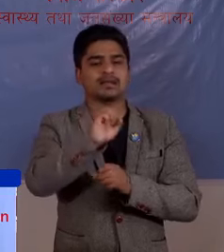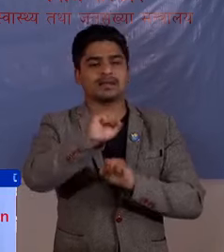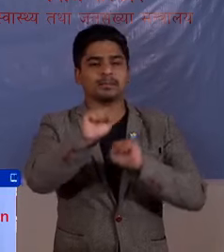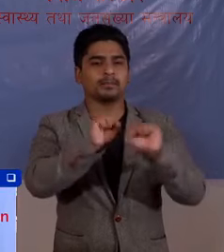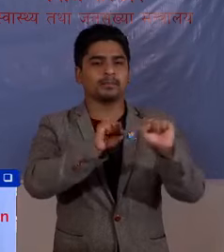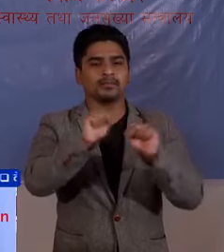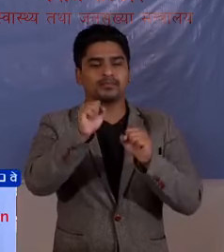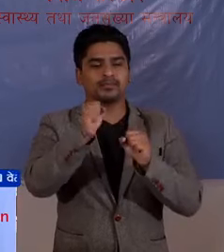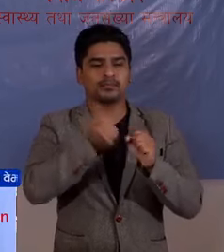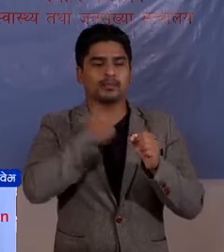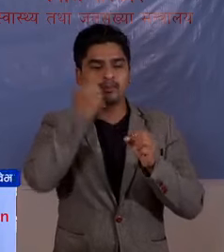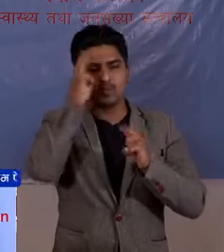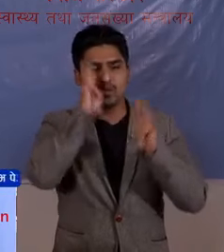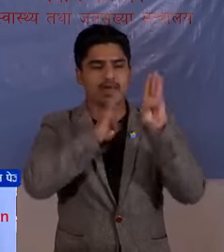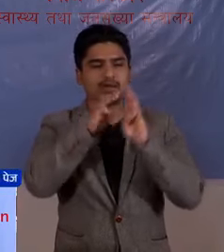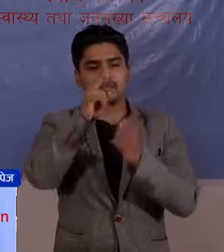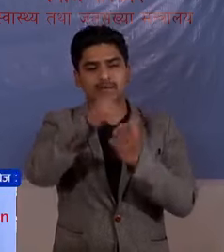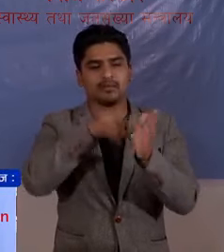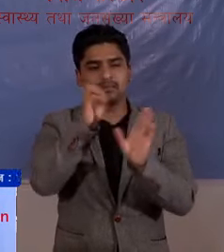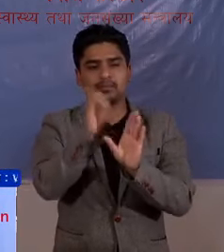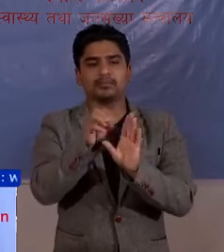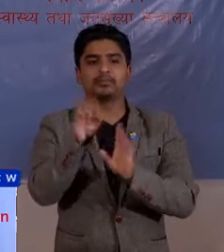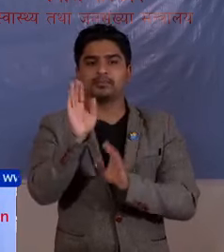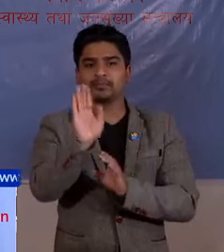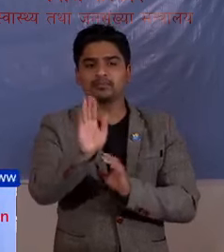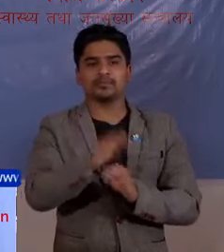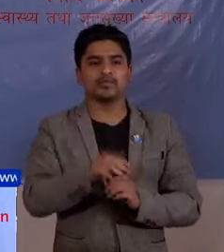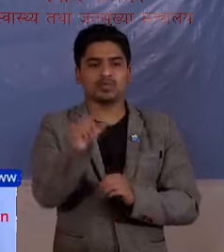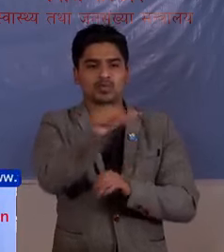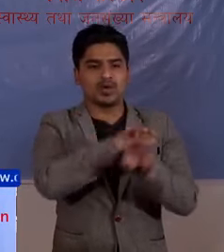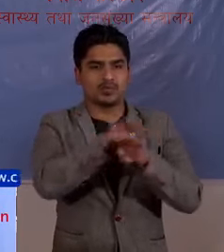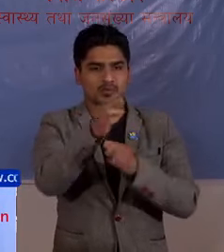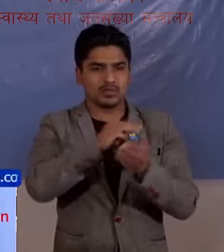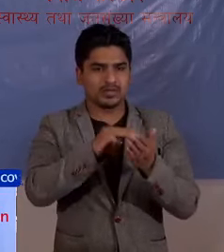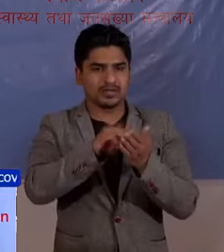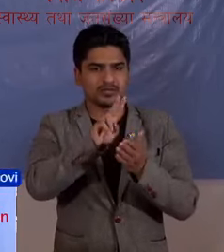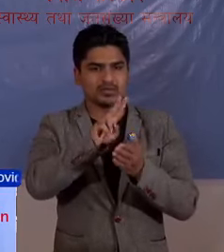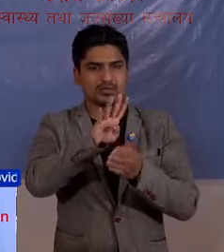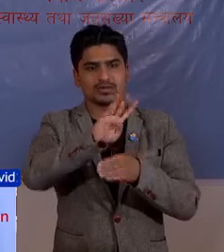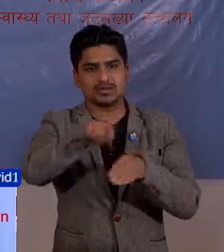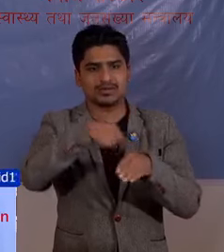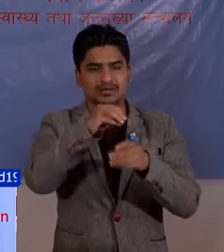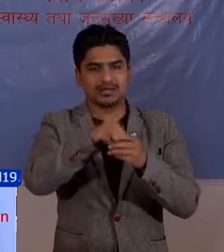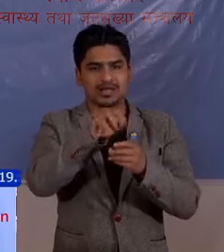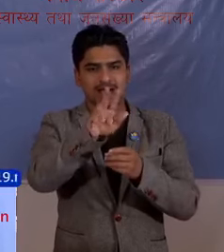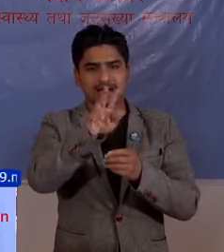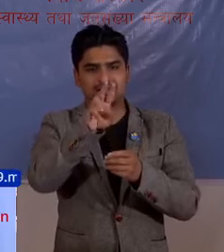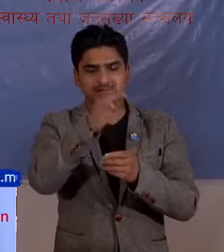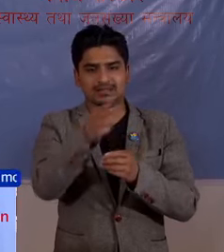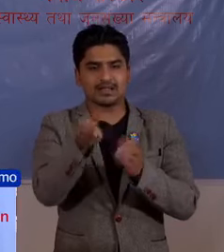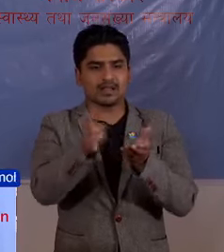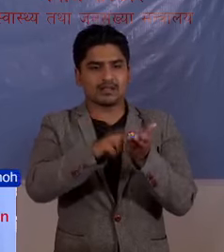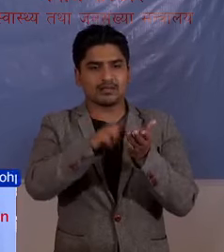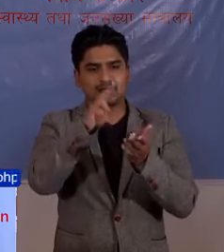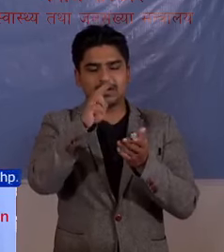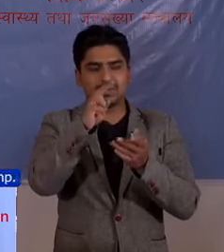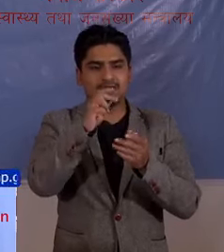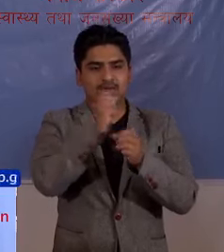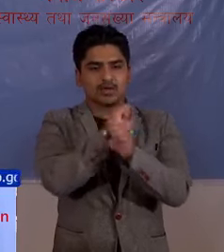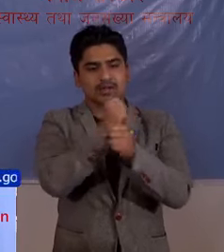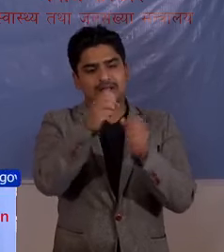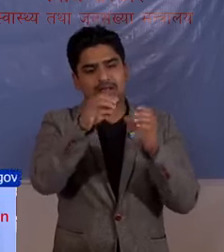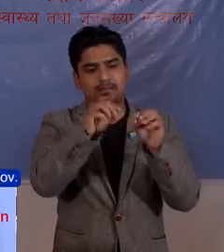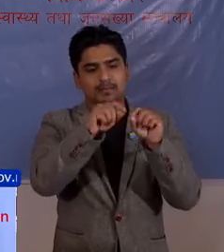आफ्नो सो मूल्याङ्कन फारम भर्नुभएको छ। उहाँहरूमध्ये गत 24 घन्टामा 8 थप रेड जोनमा पर्नुभएको